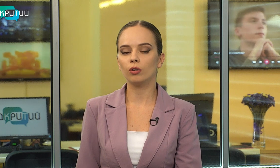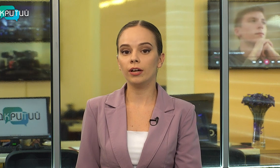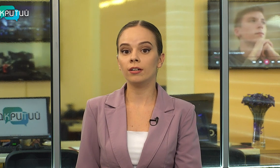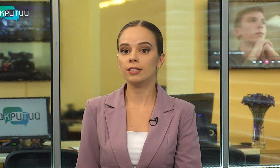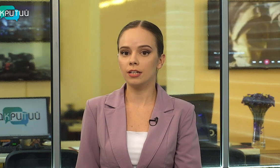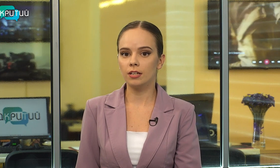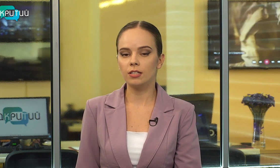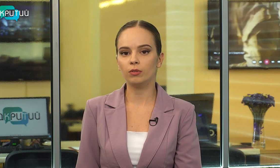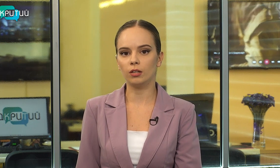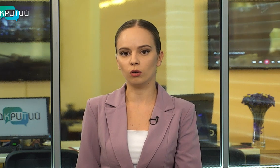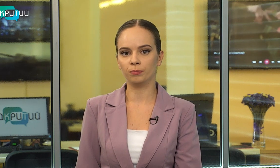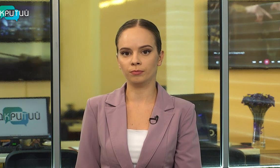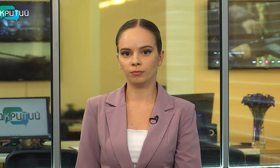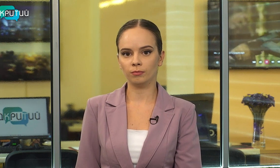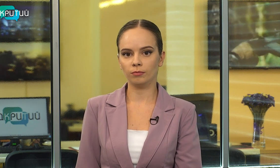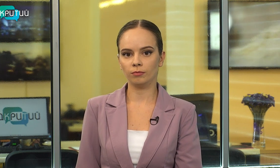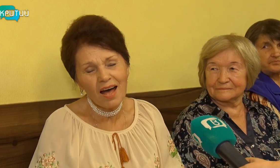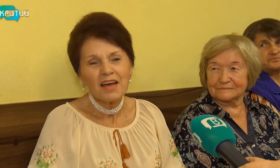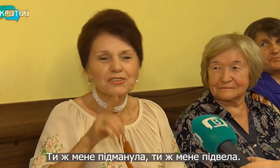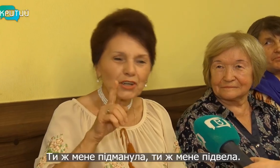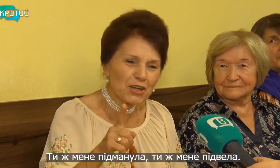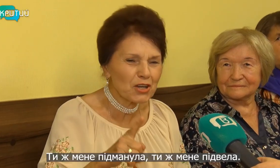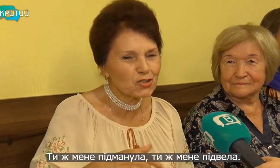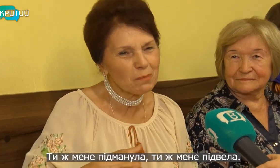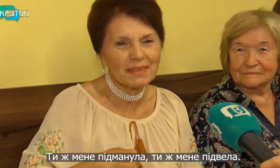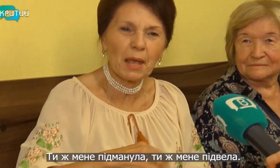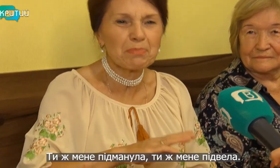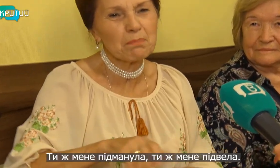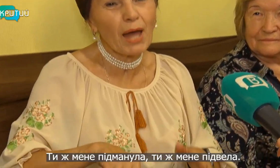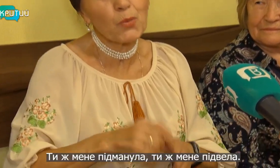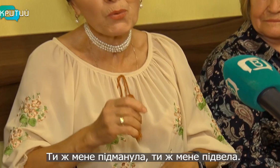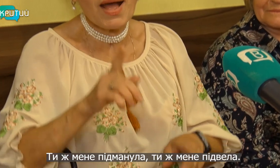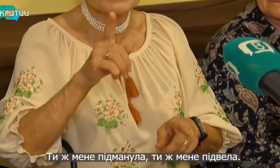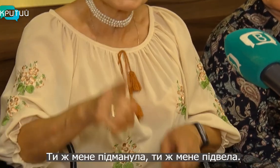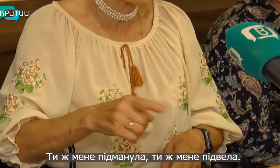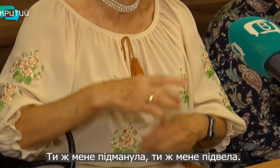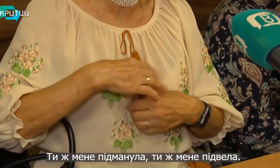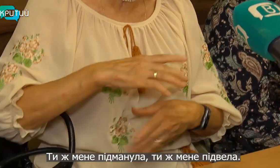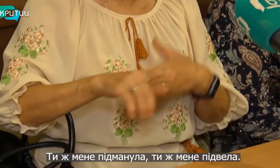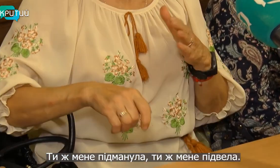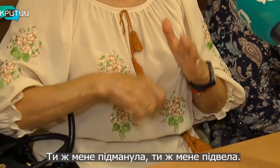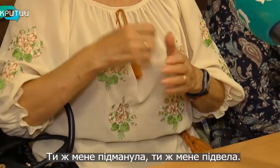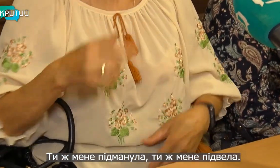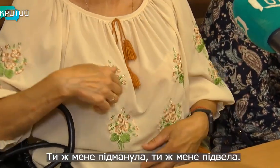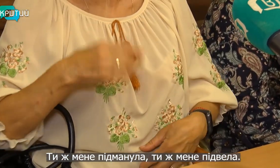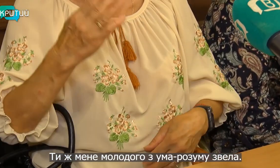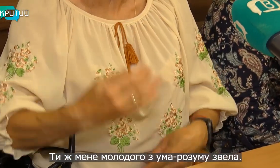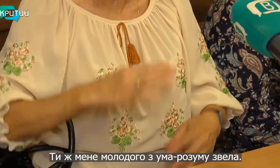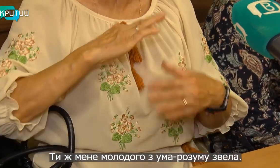колега Ксенія Симоненко. Ти ж мене підманула, ти ж мене підвела, ти ж